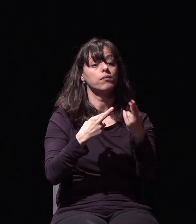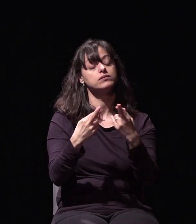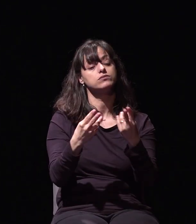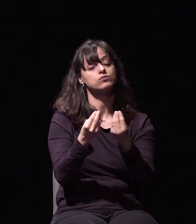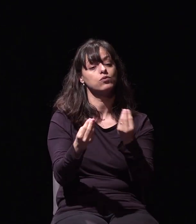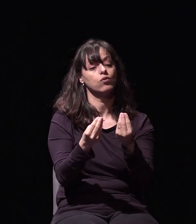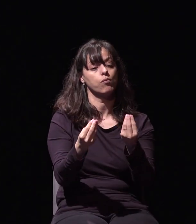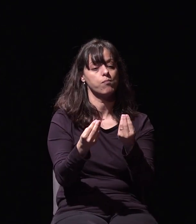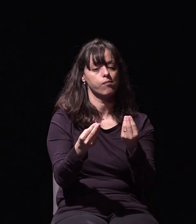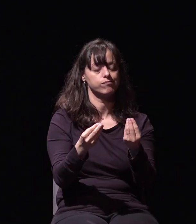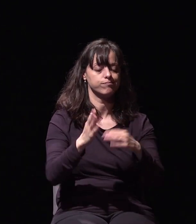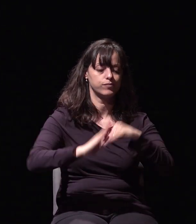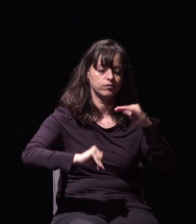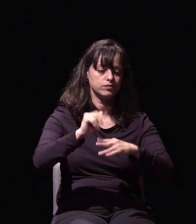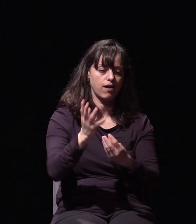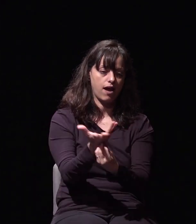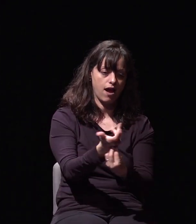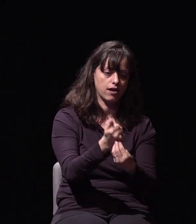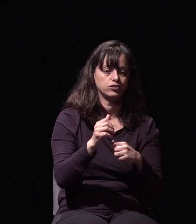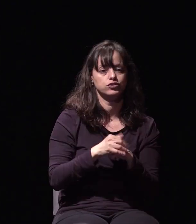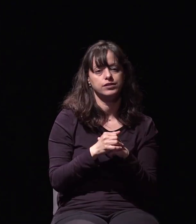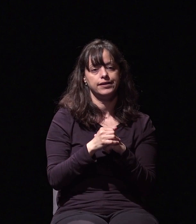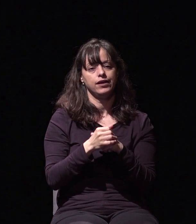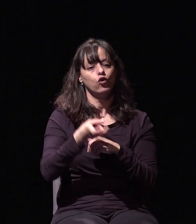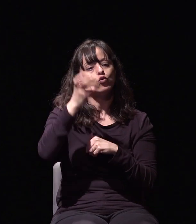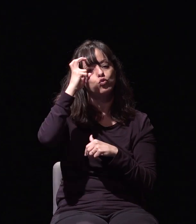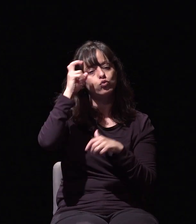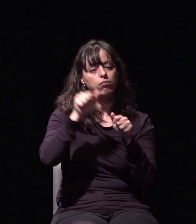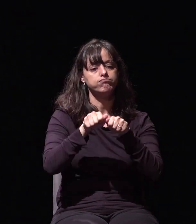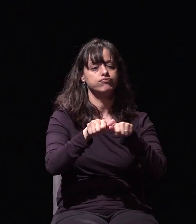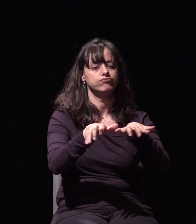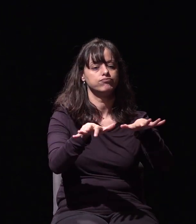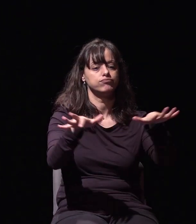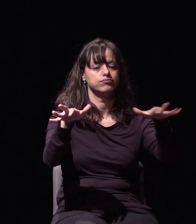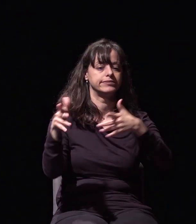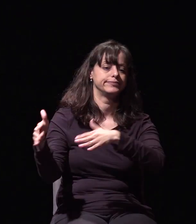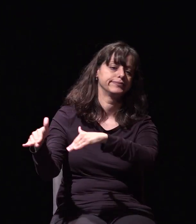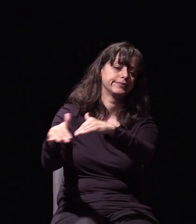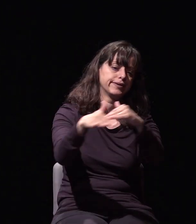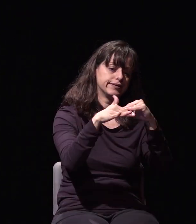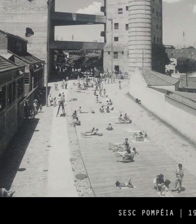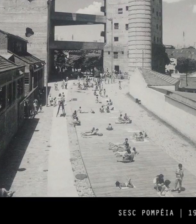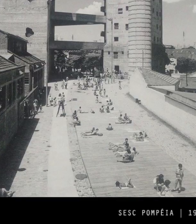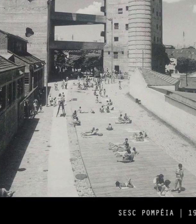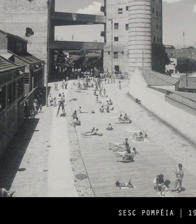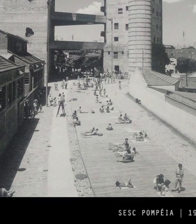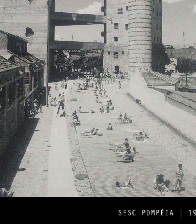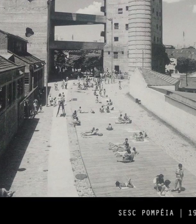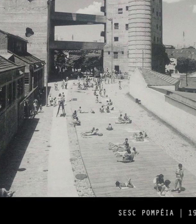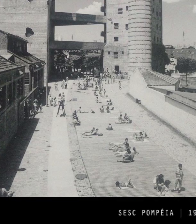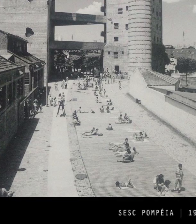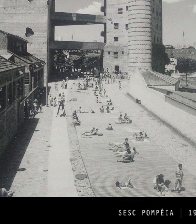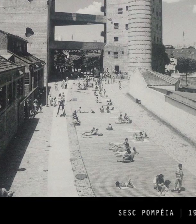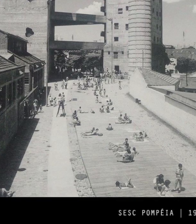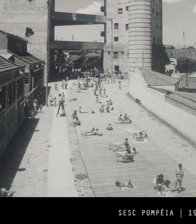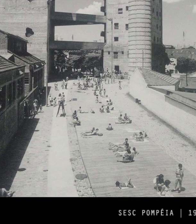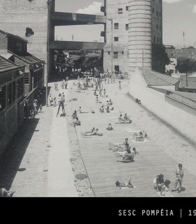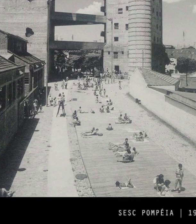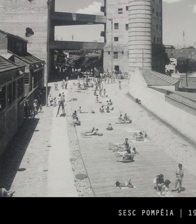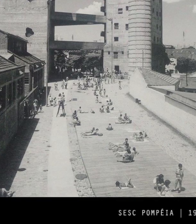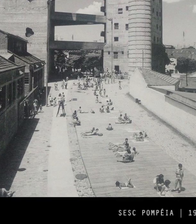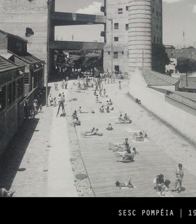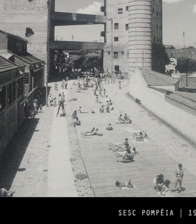produção artística. A indústria da cultura de massa chega ao país pela televisão, devastando o caráter da crítica